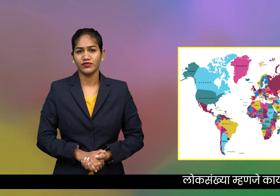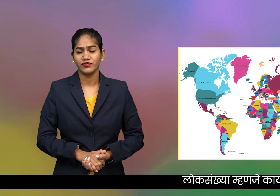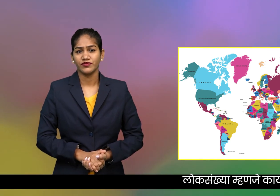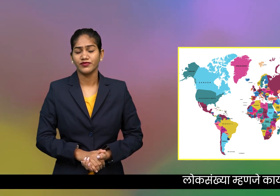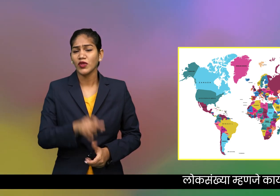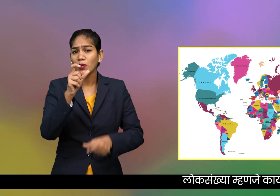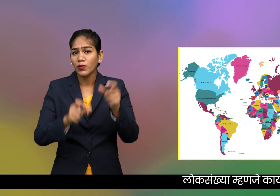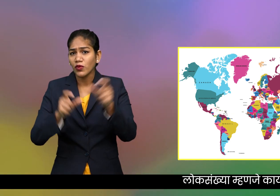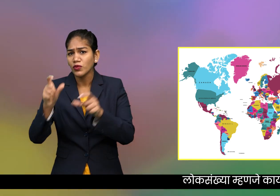लोकसंख्या म्हणजे काय?